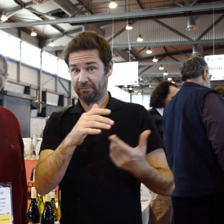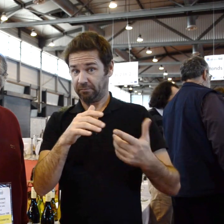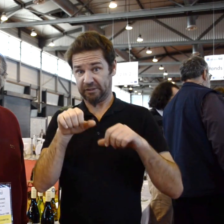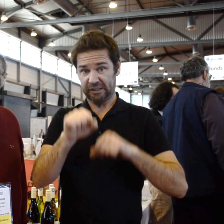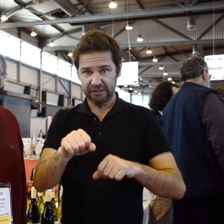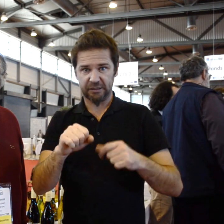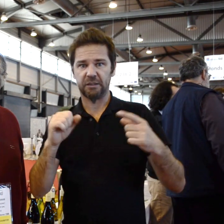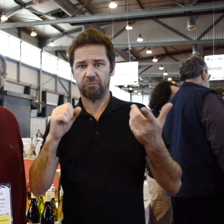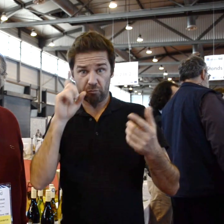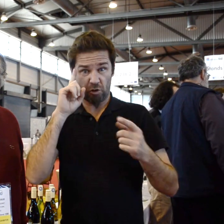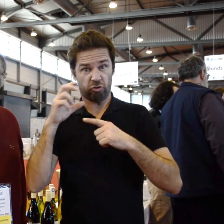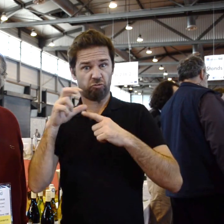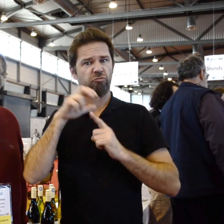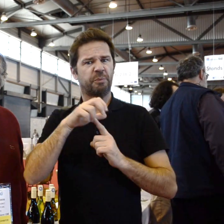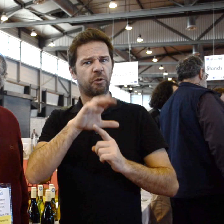des parasites de la vigne.